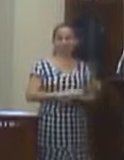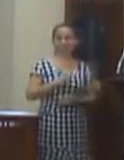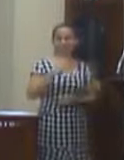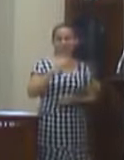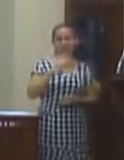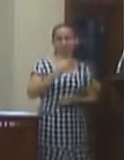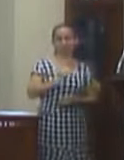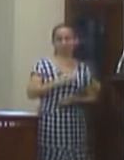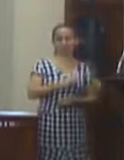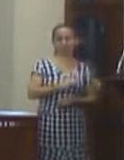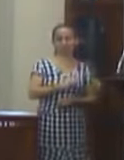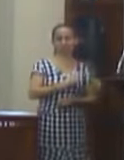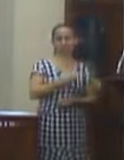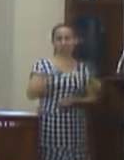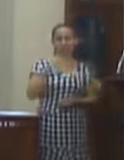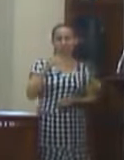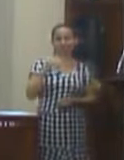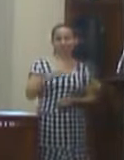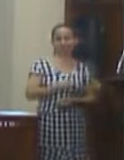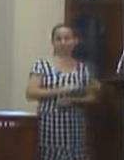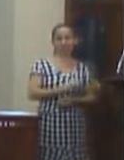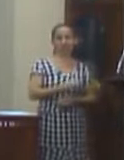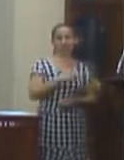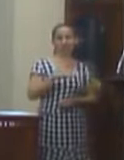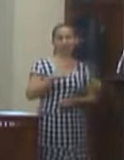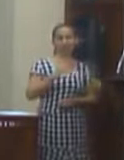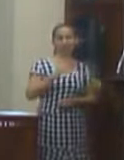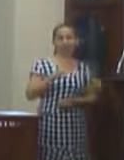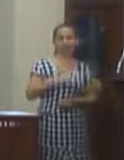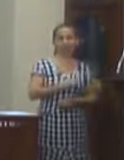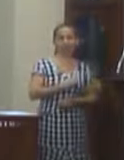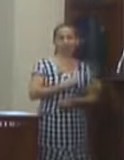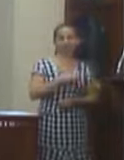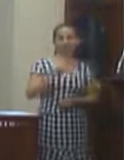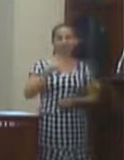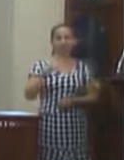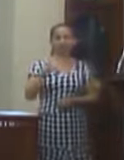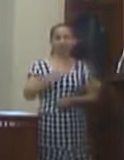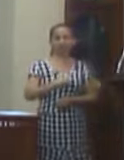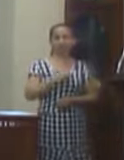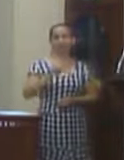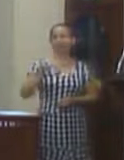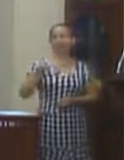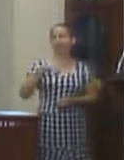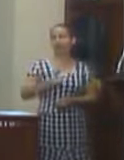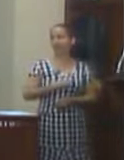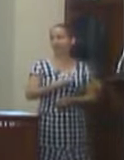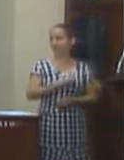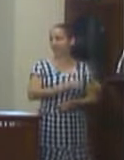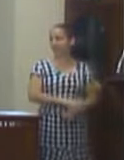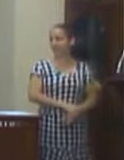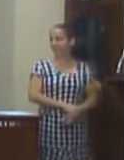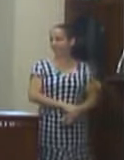Celso, Pedro, Sr. Rafael, Saulo presente, Silvio Graça.